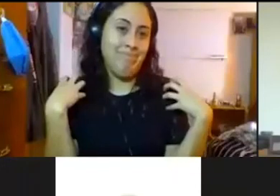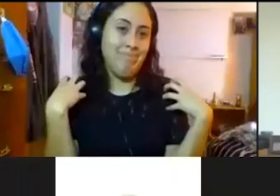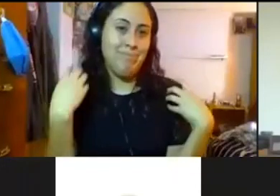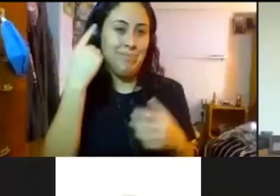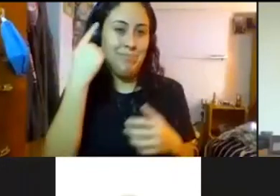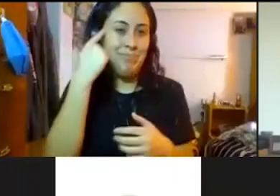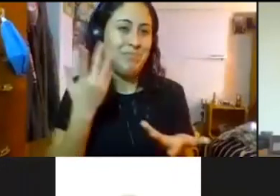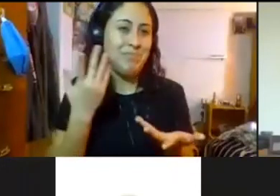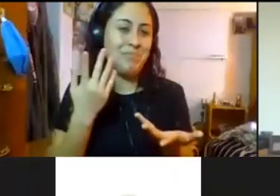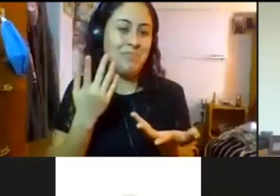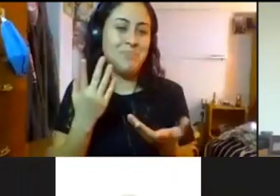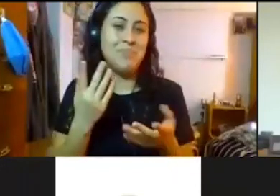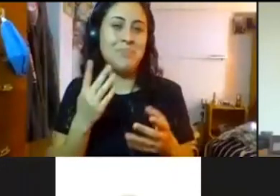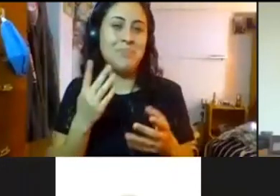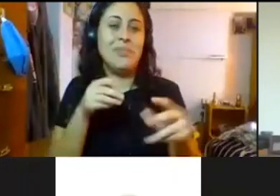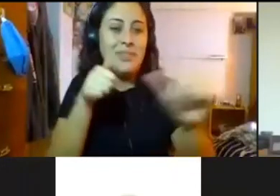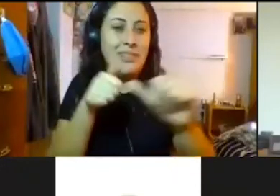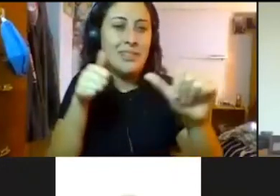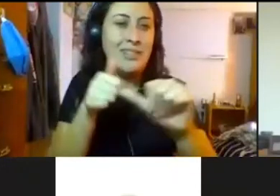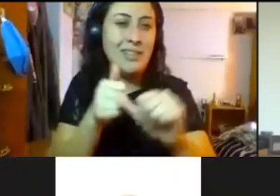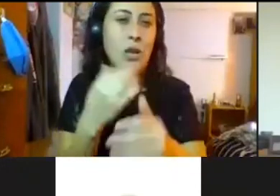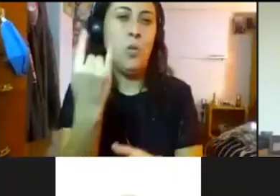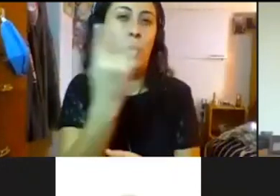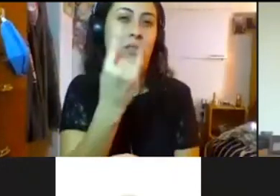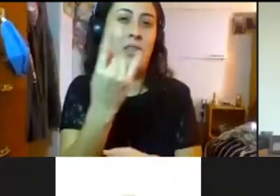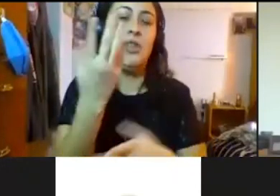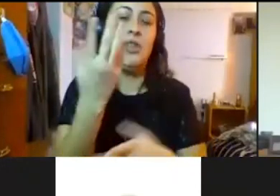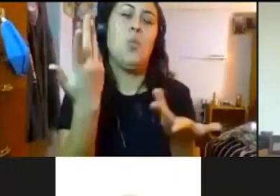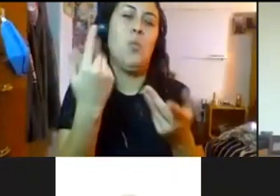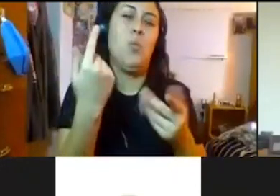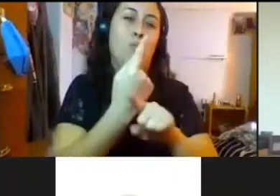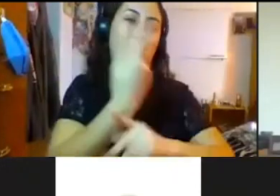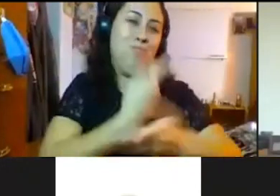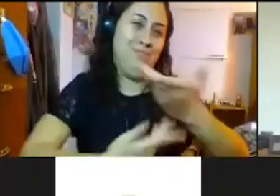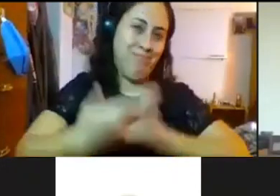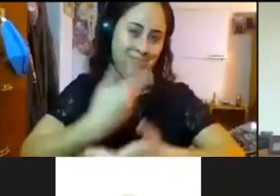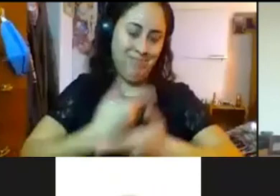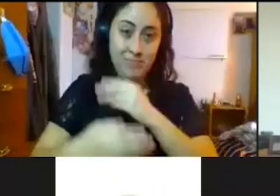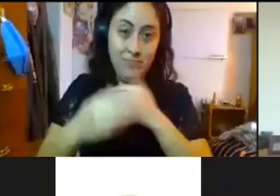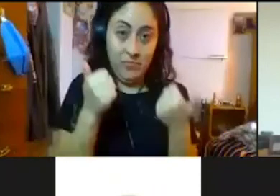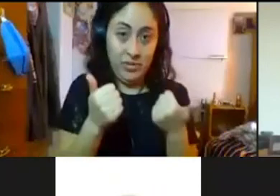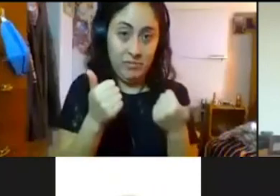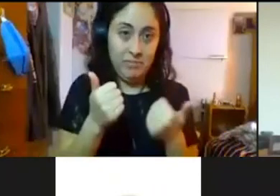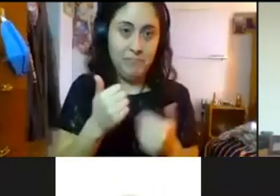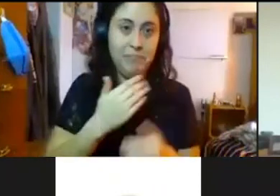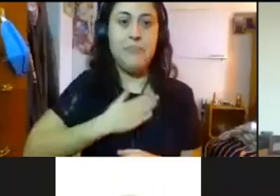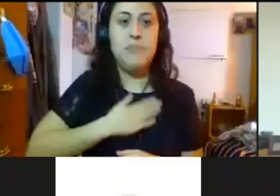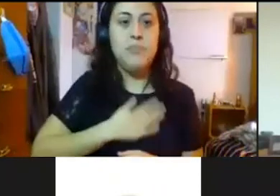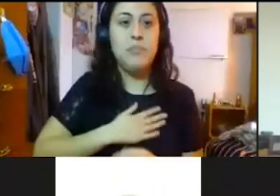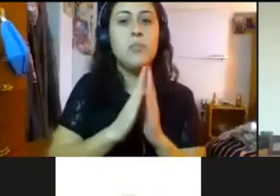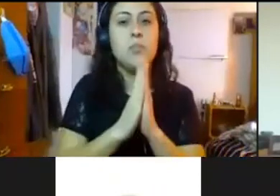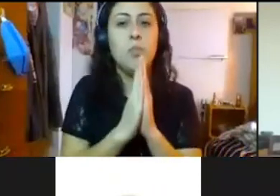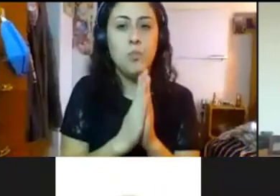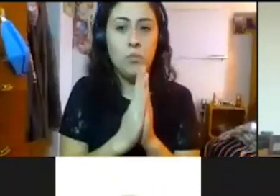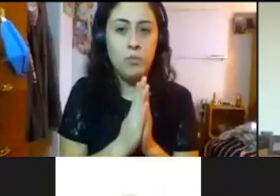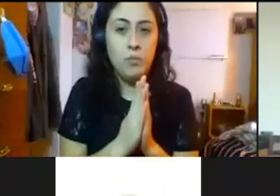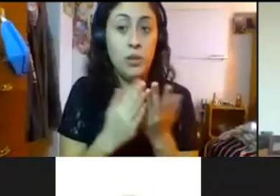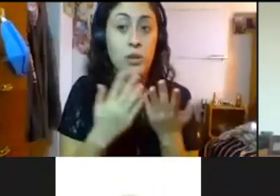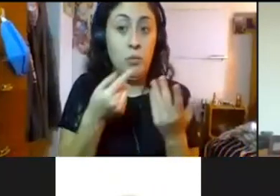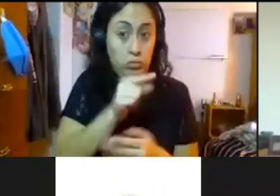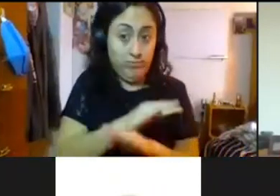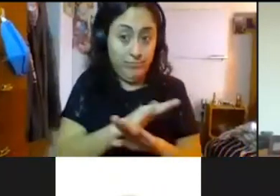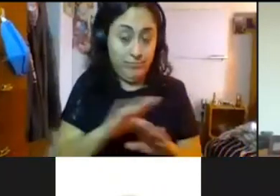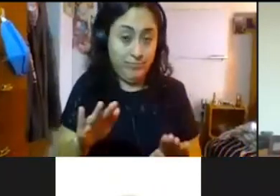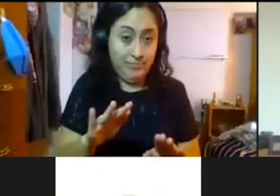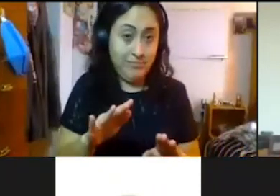nuestra universidad, así que agradecemos esa instancia y queremos, por favor, para finalizar esta